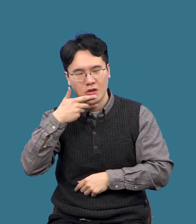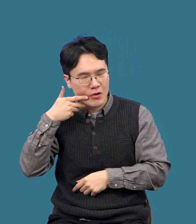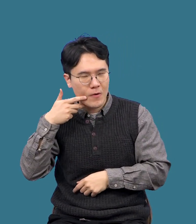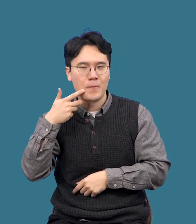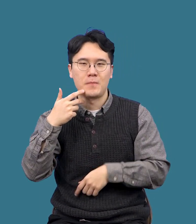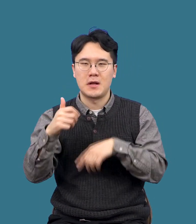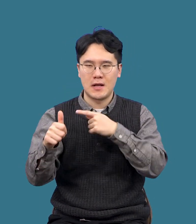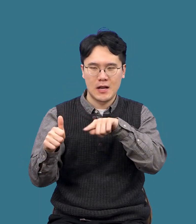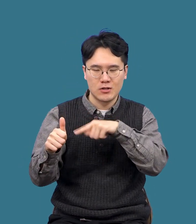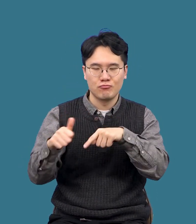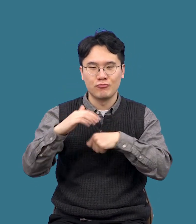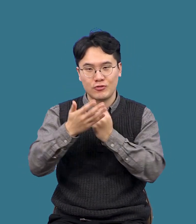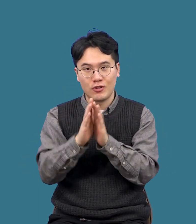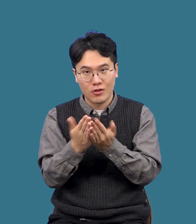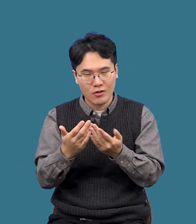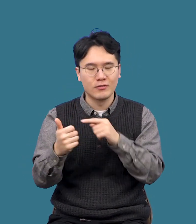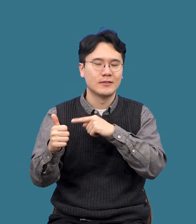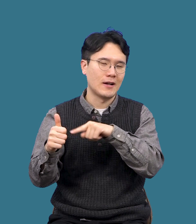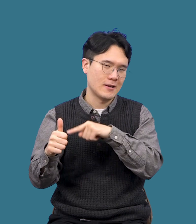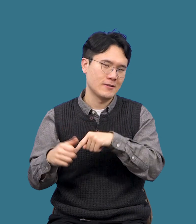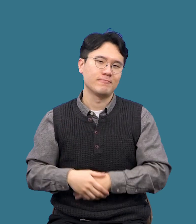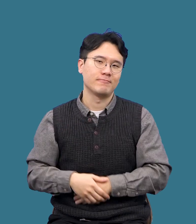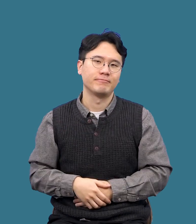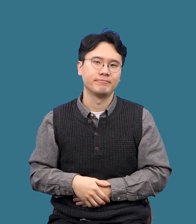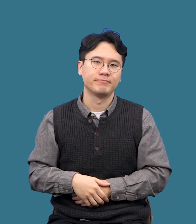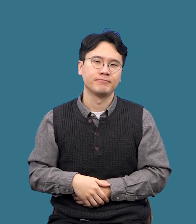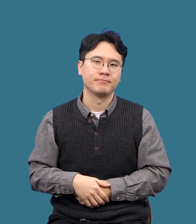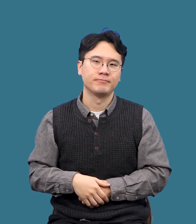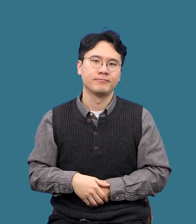가르치고 성경을 가르칩니다.